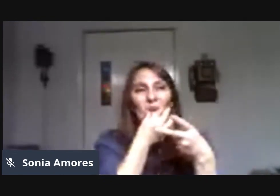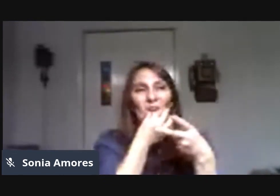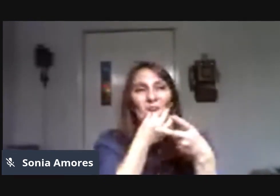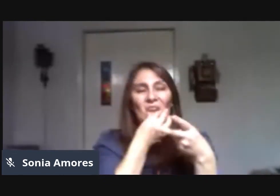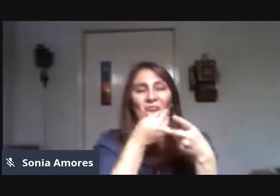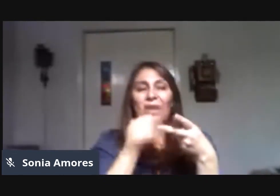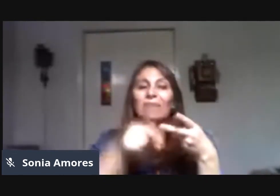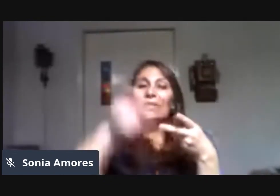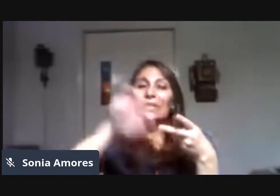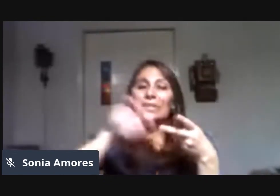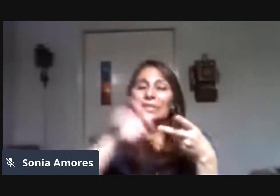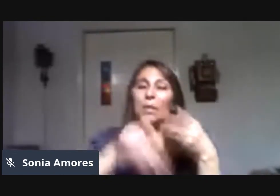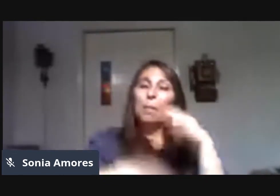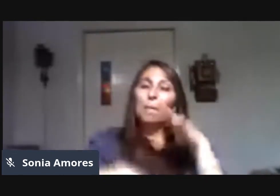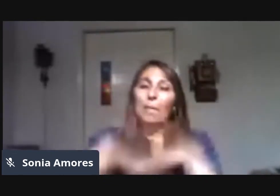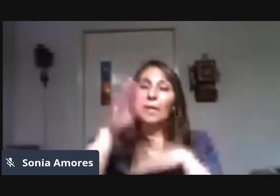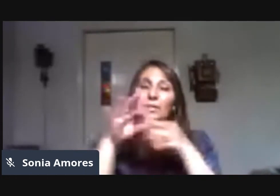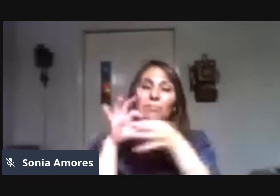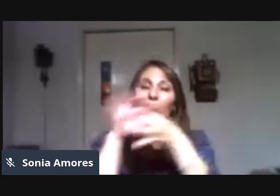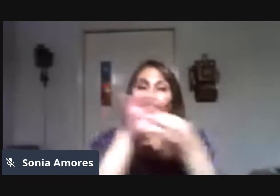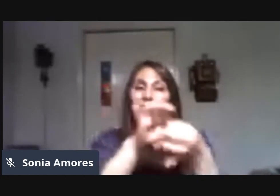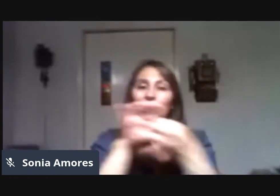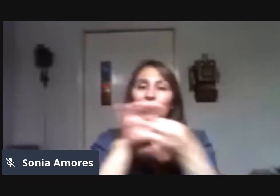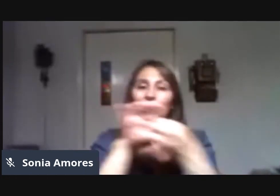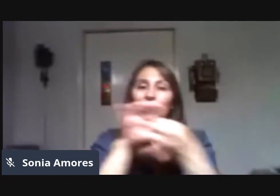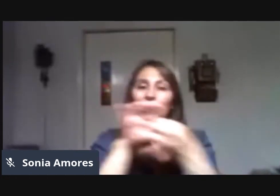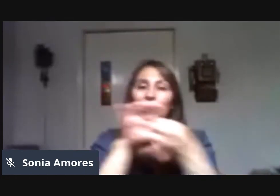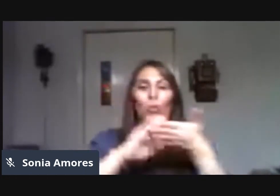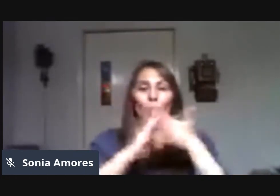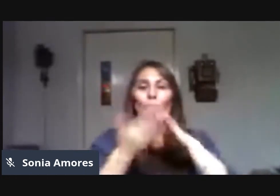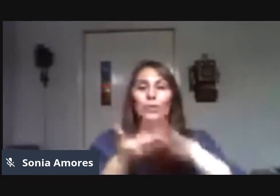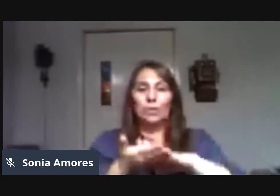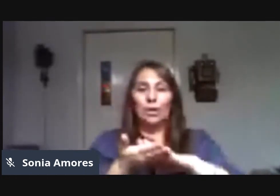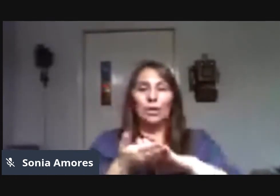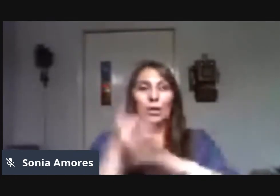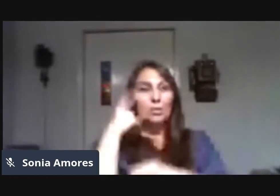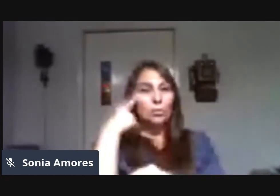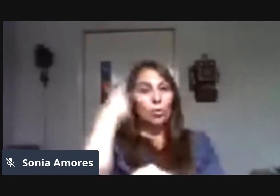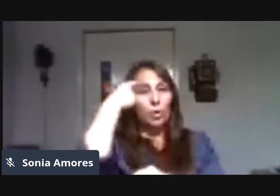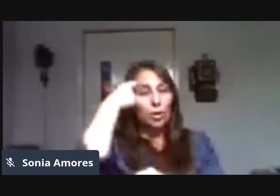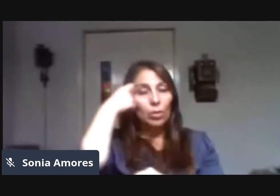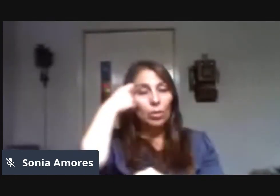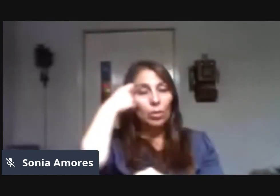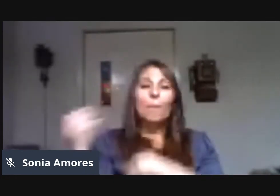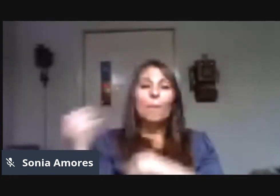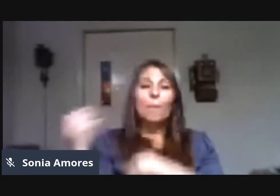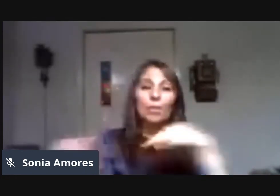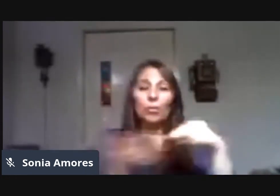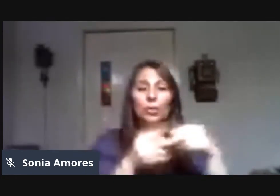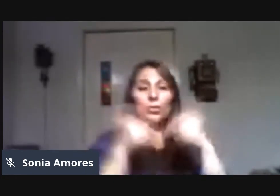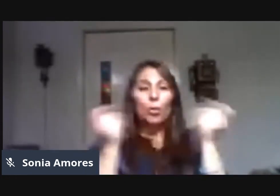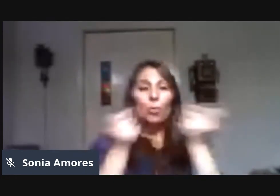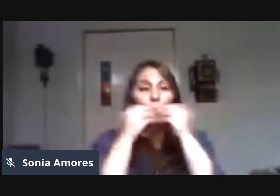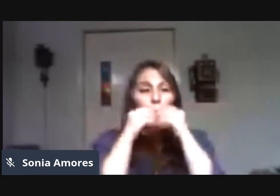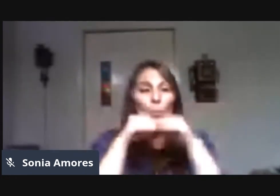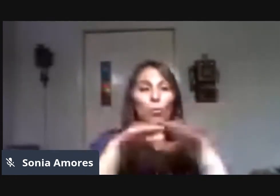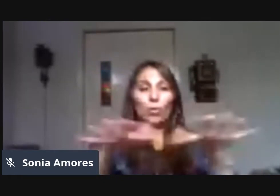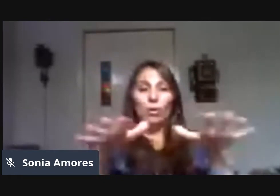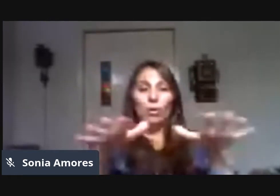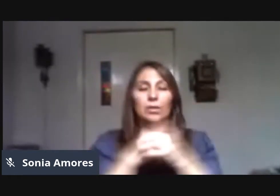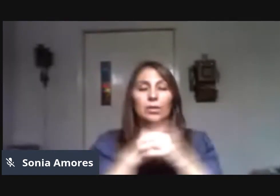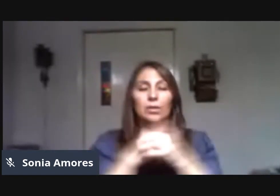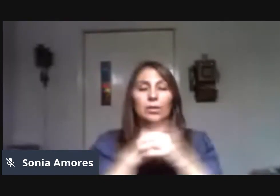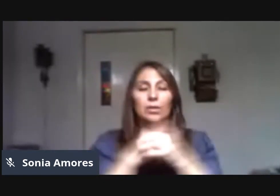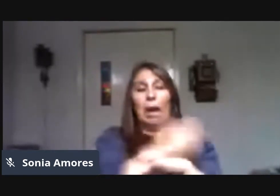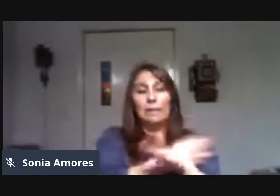mayores vínculos en lo comunitario, y esto es un reto para la educación popular. Las maneras en que estábamos acostumbrados a relacionarnos